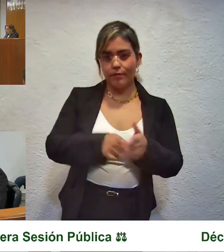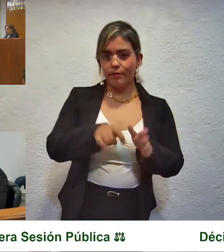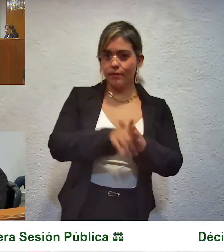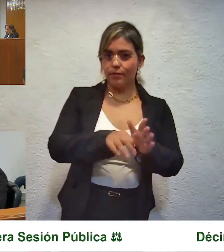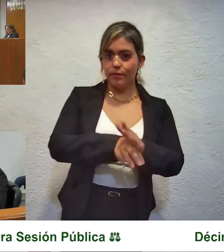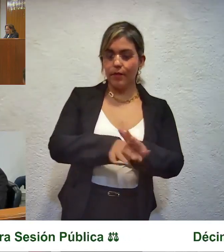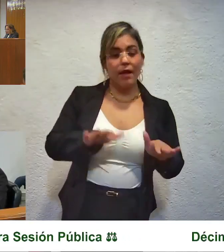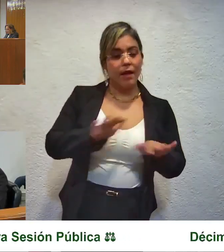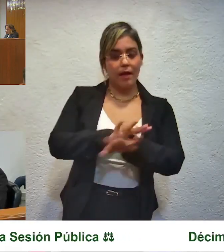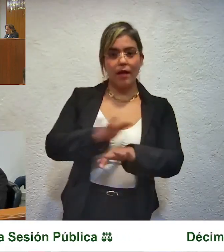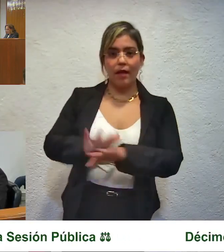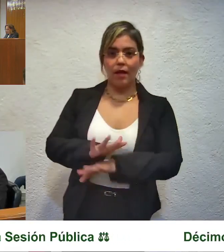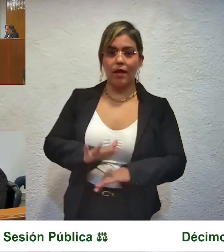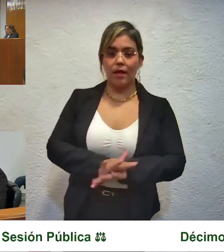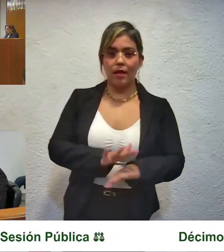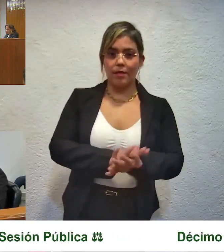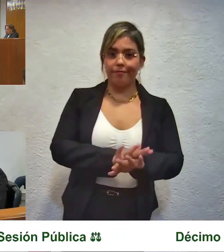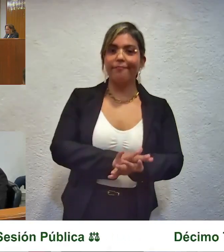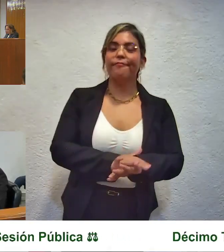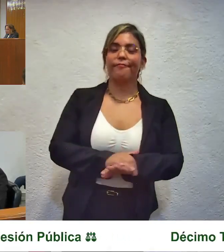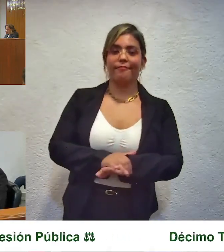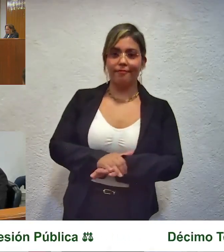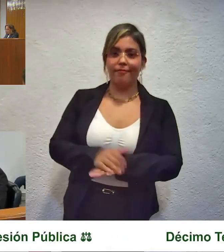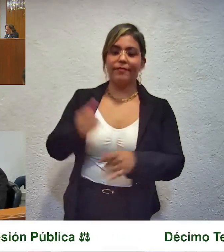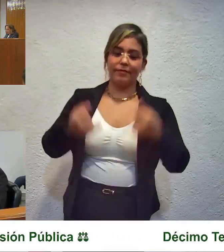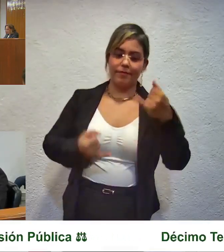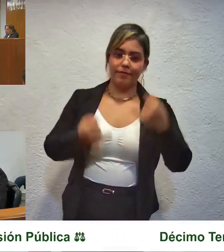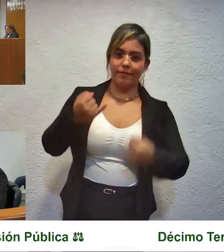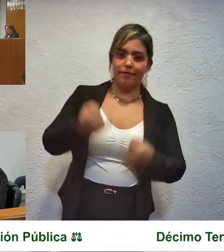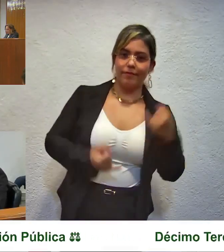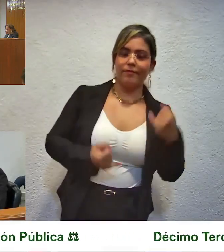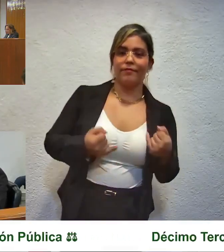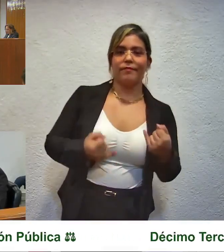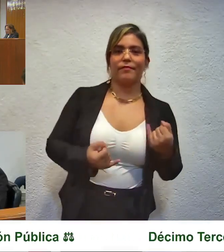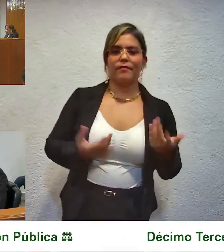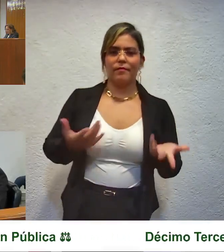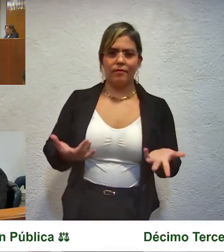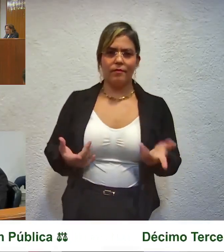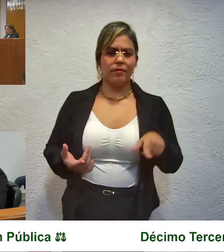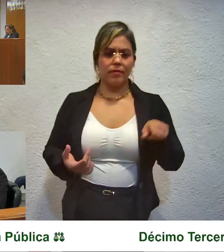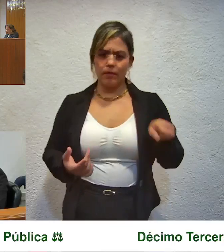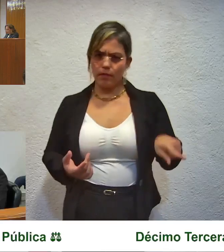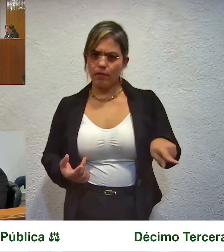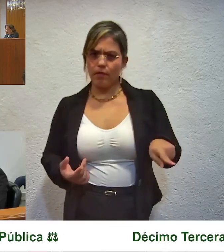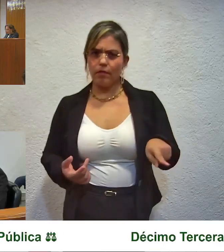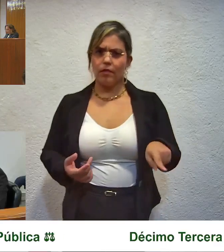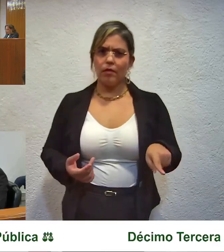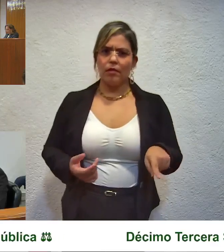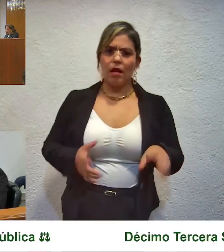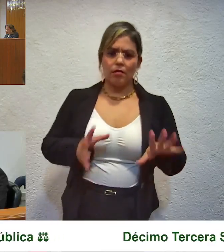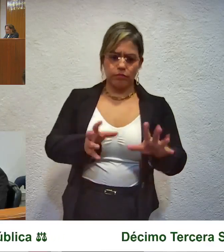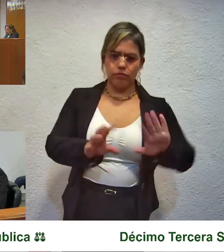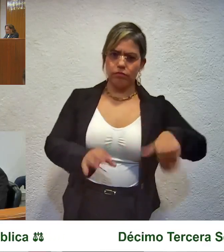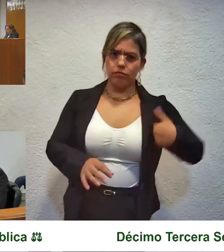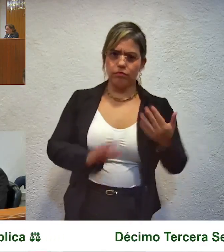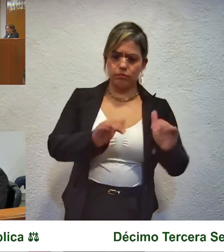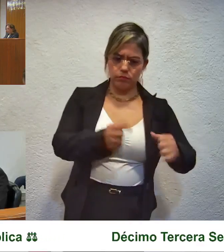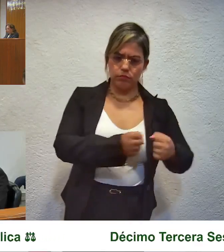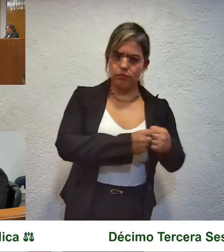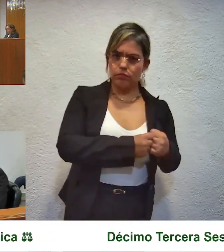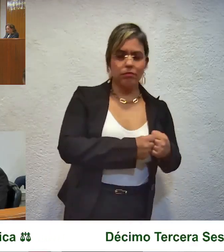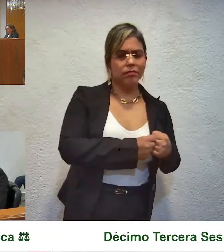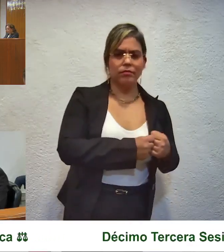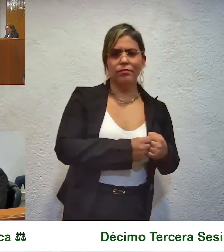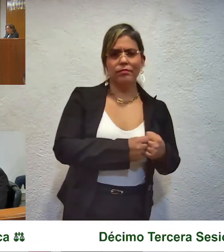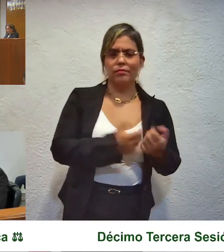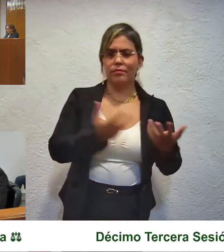la situación jurídica de la controversia, ya que la omisión y retención de remuneraciones fue superada con la consignación del capital